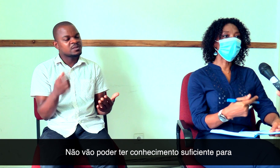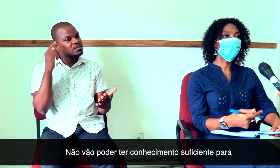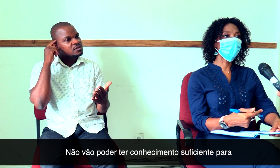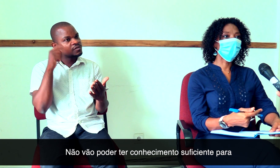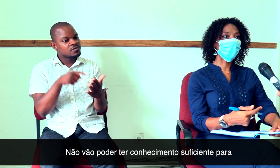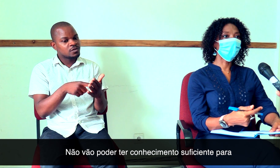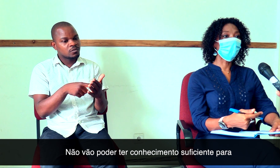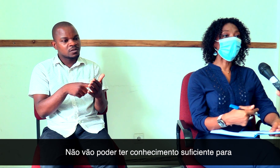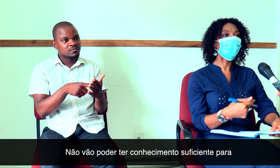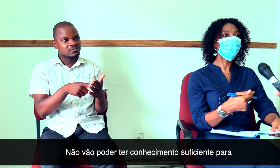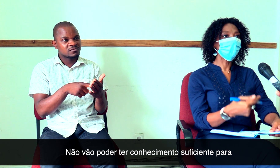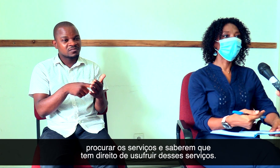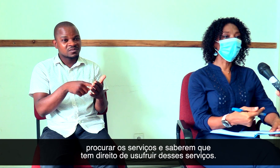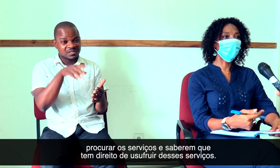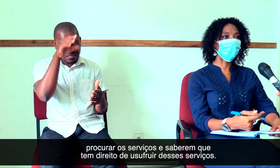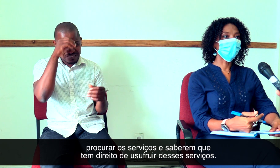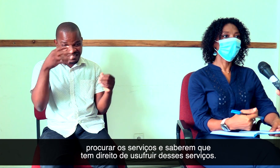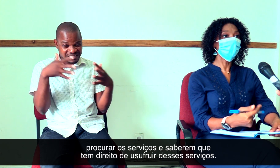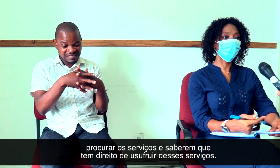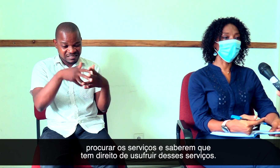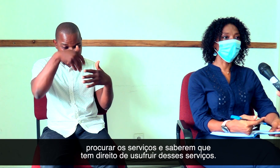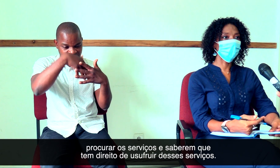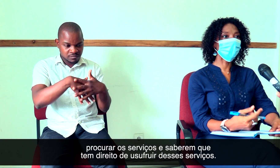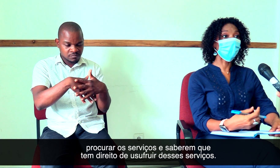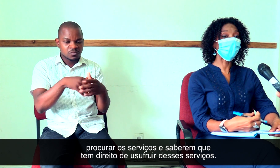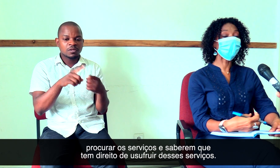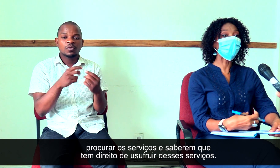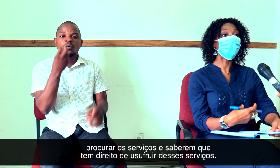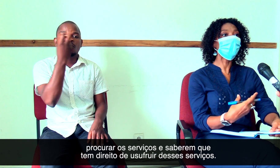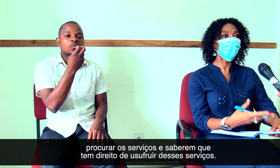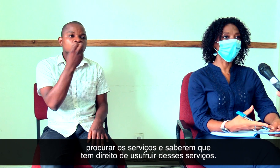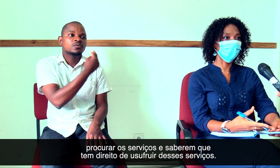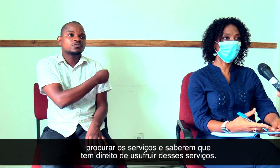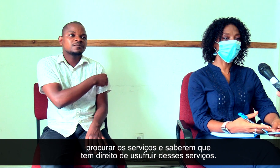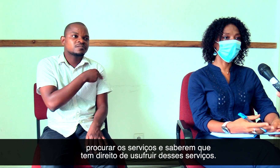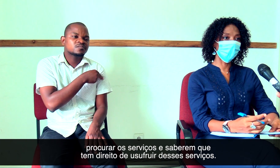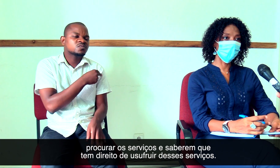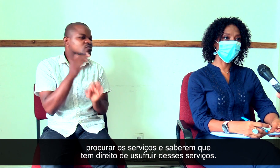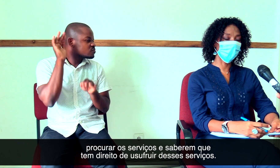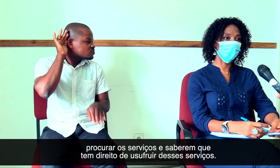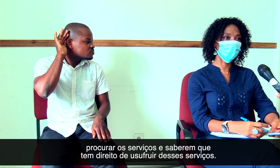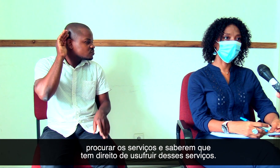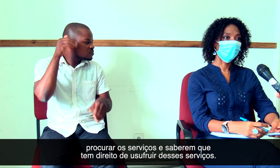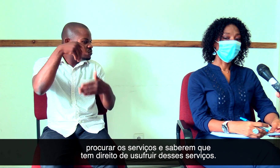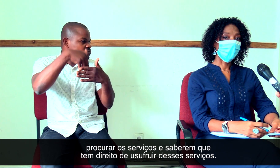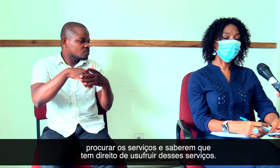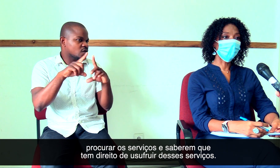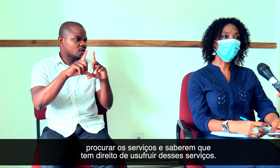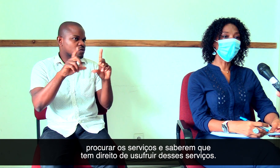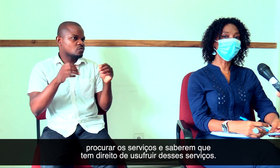ter conhecimento suficiente para procurar os serviços e saberem que têm direito a usufruir desses serviços.